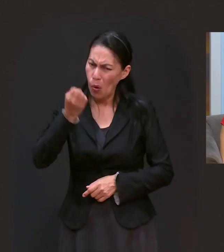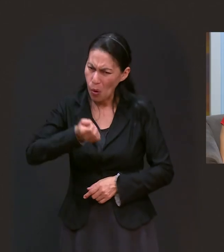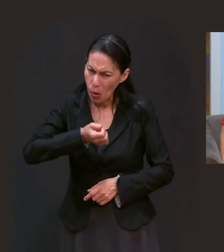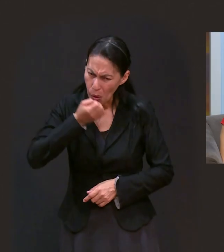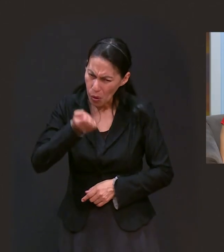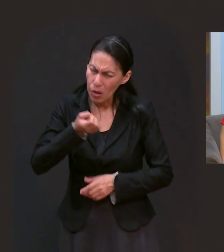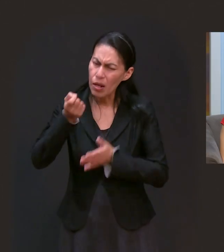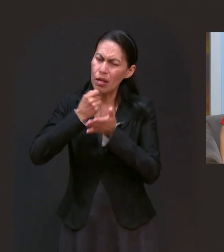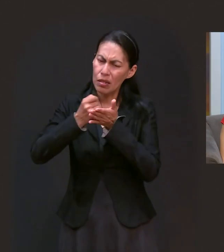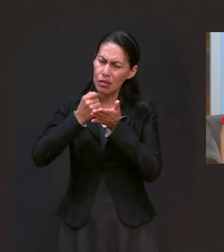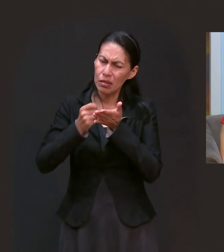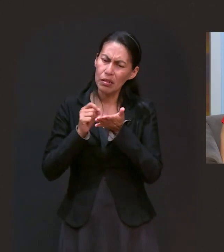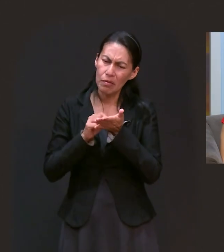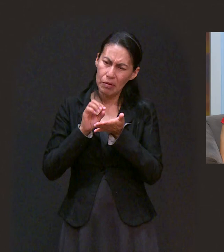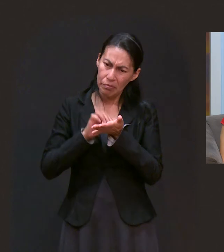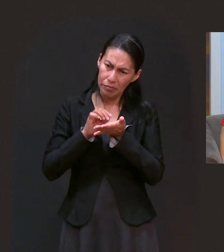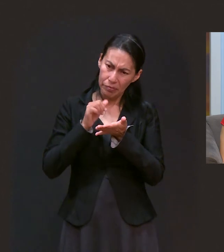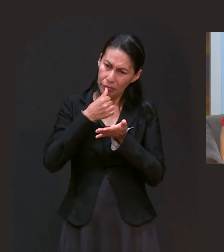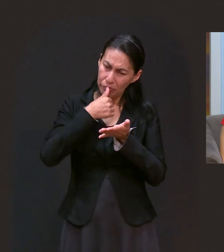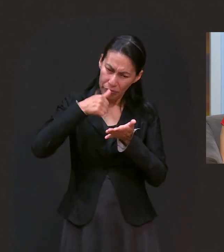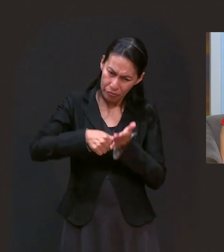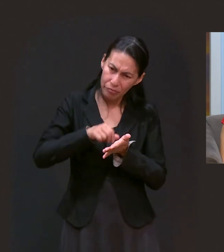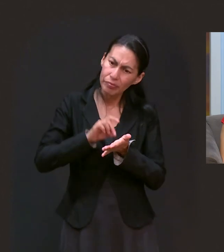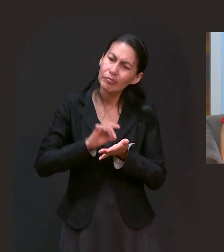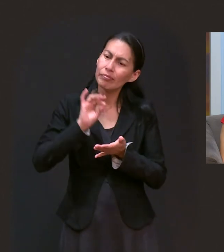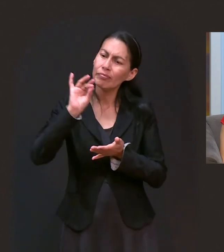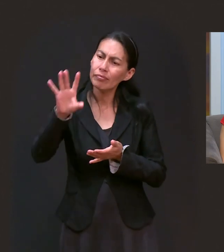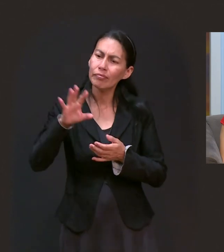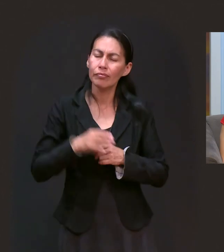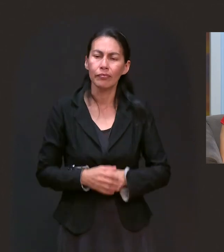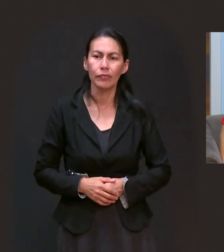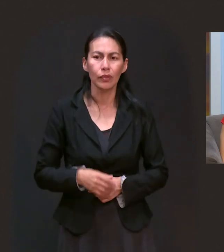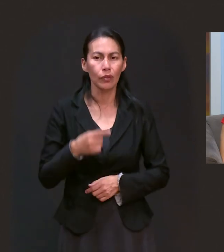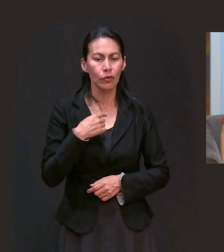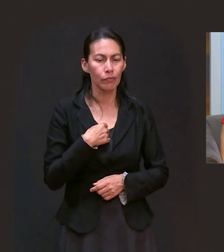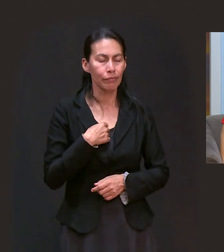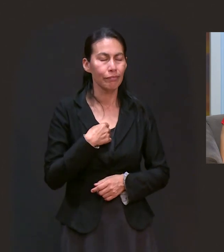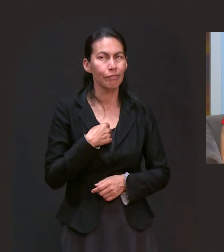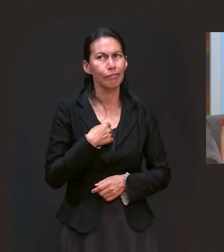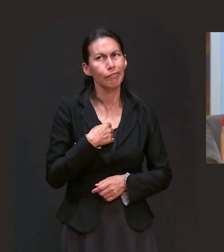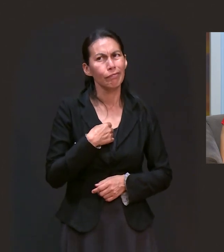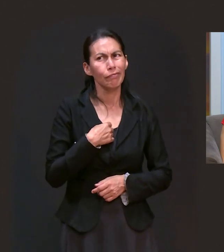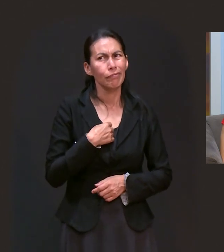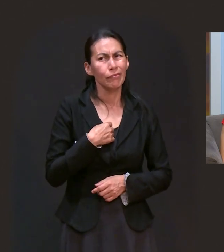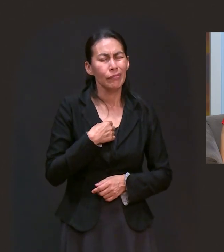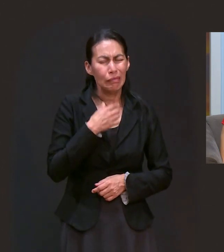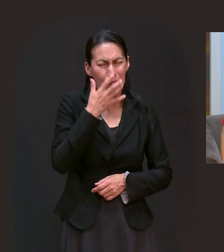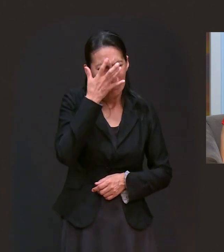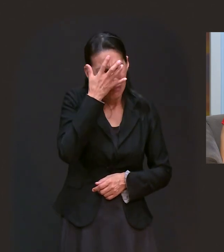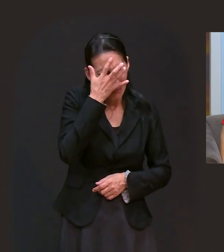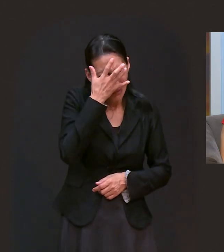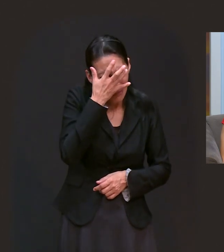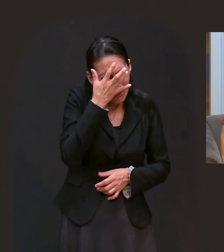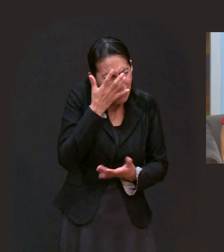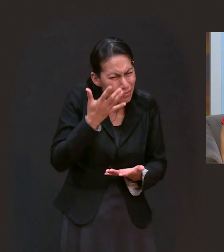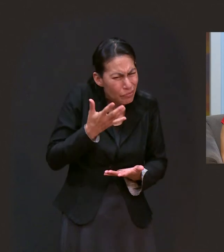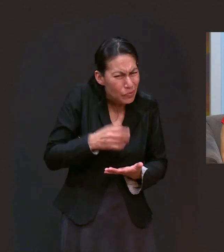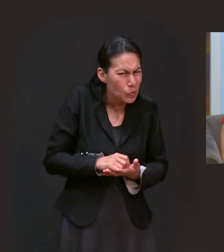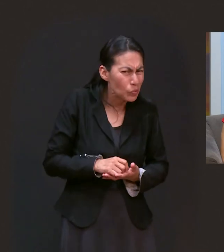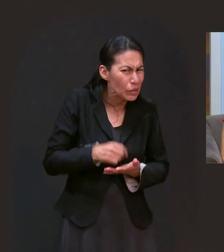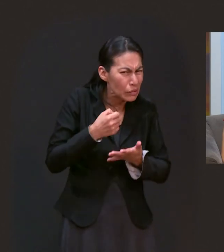no sólo ahora escribe les dice y yo diciendo no voy a escribir porque